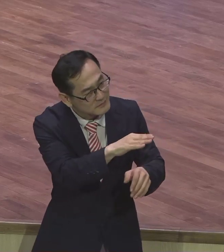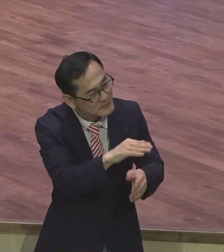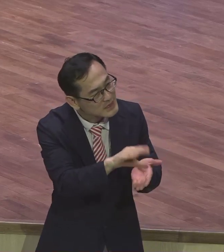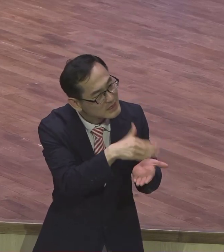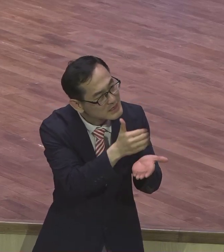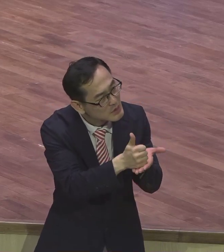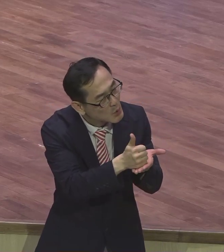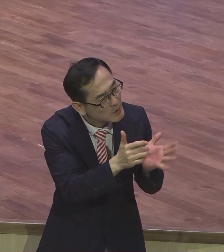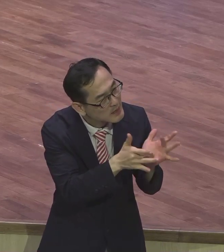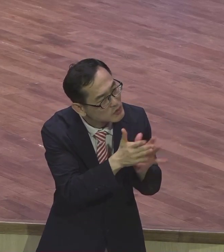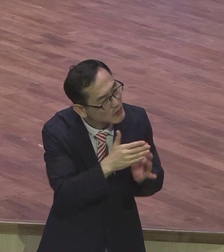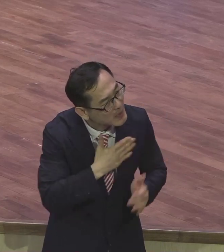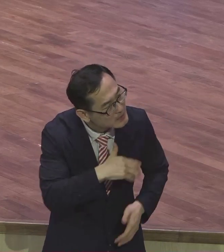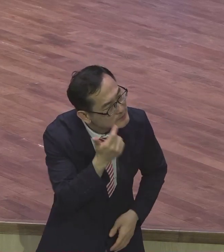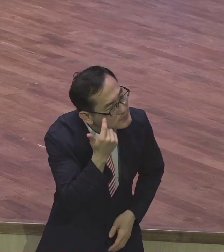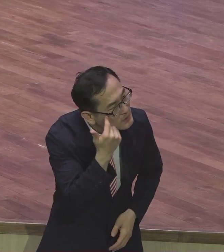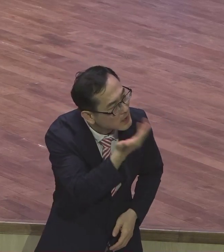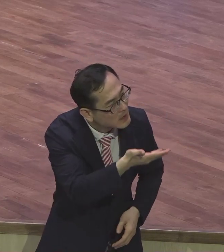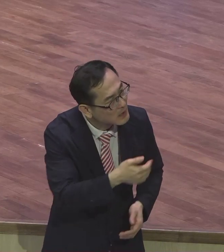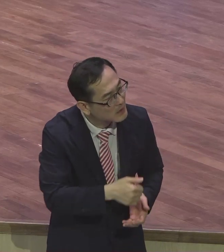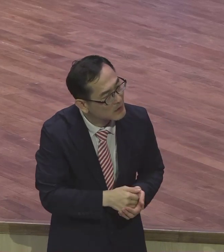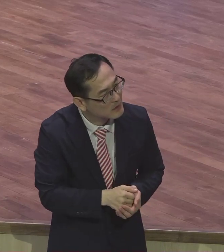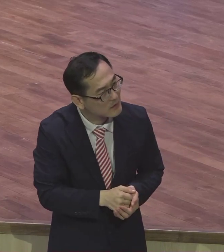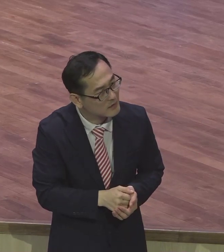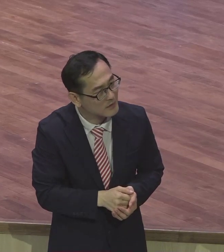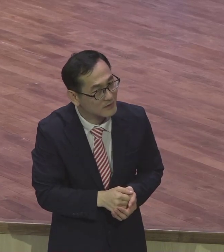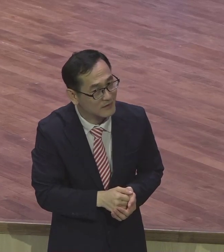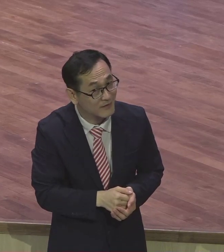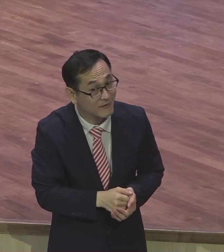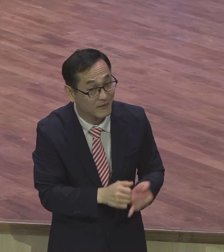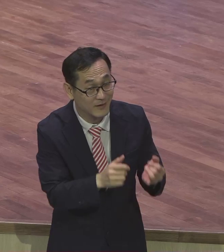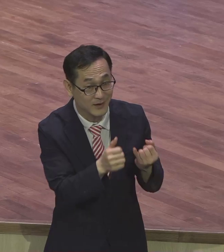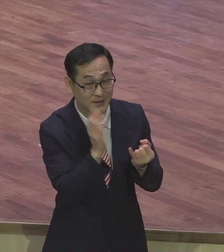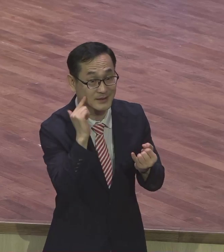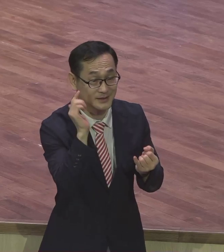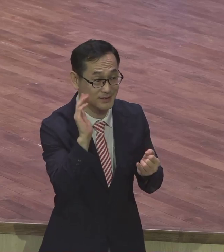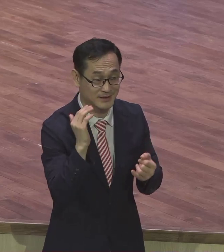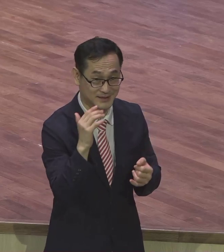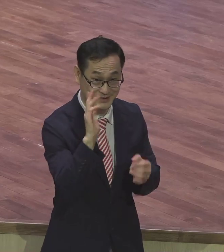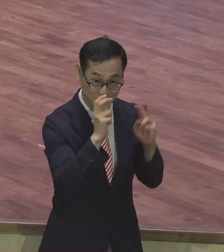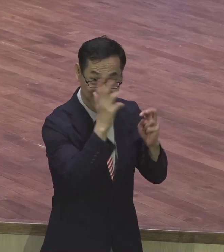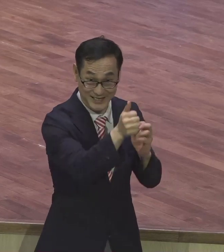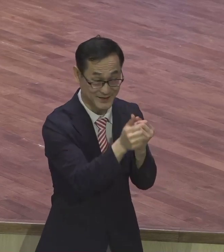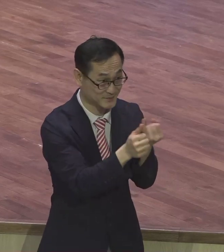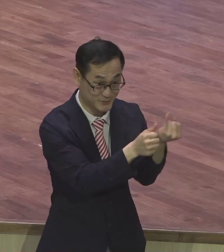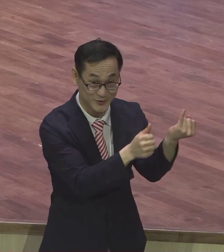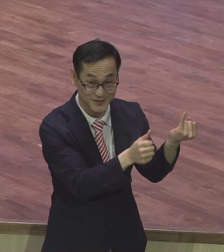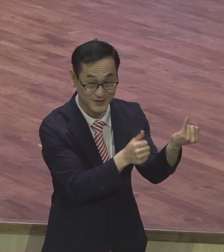그리스도 아세요 그리스도